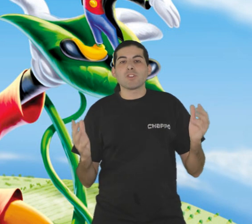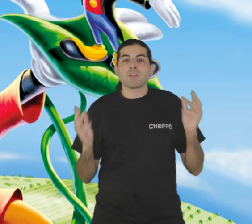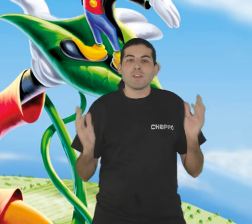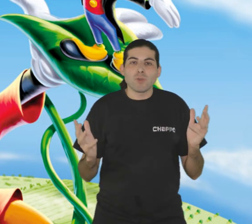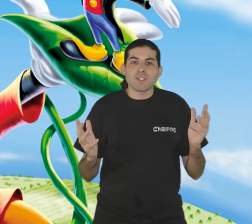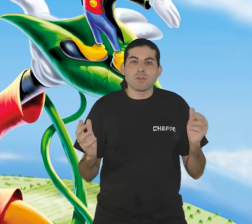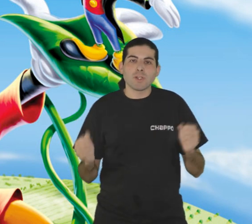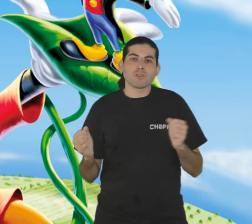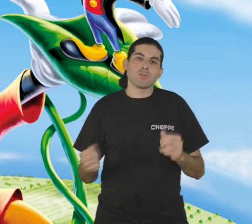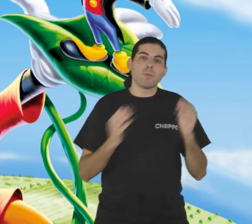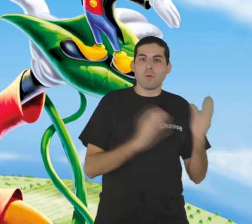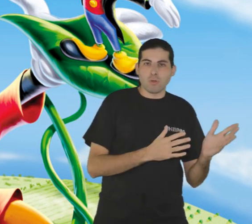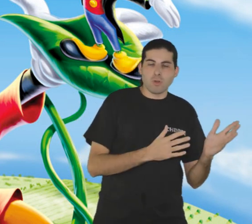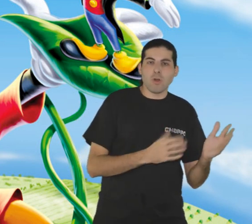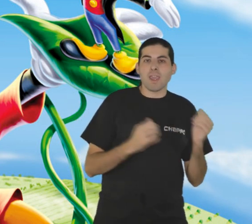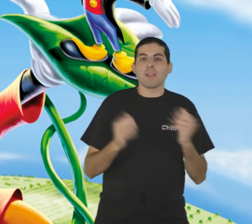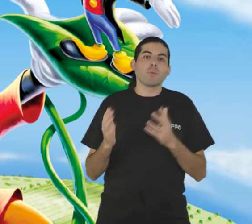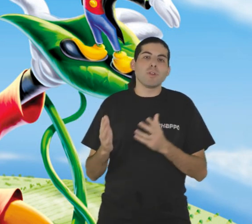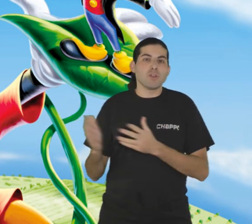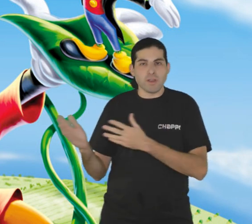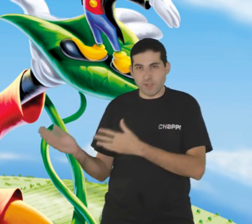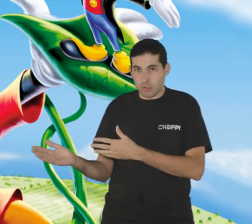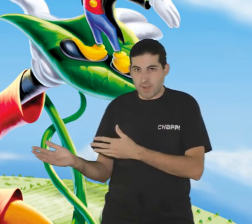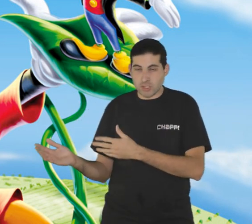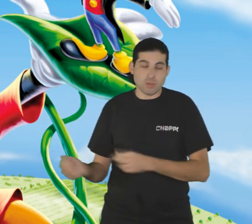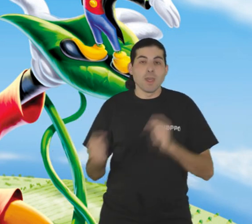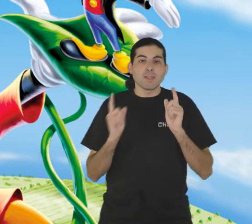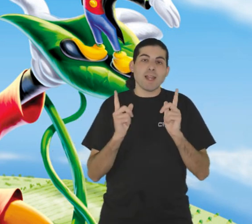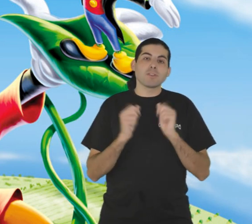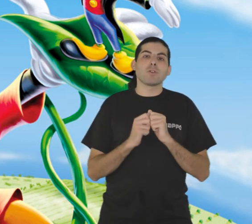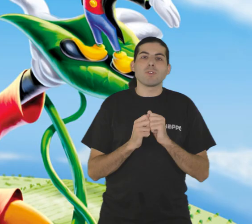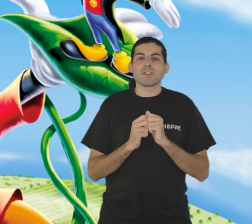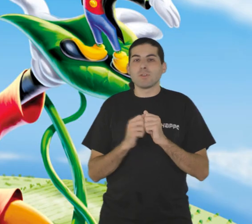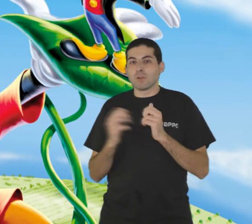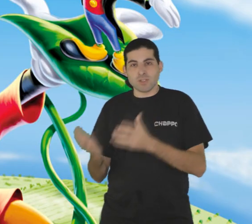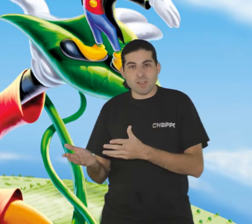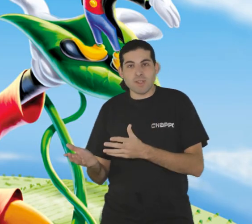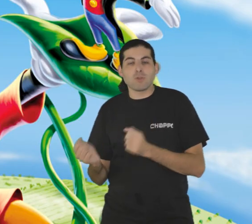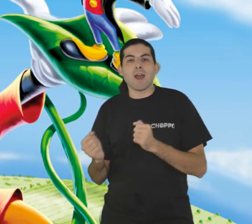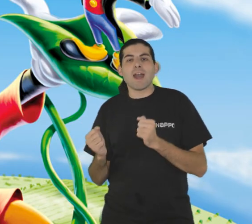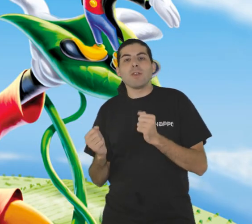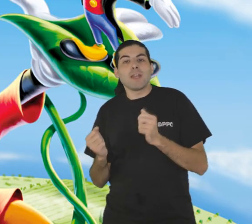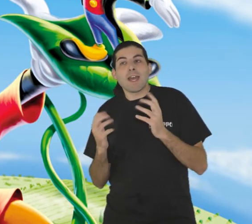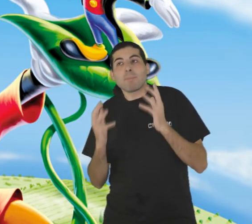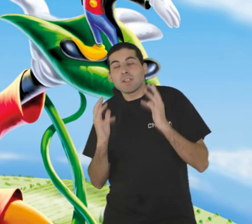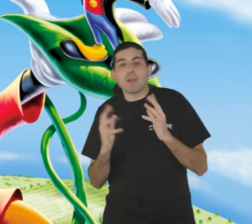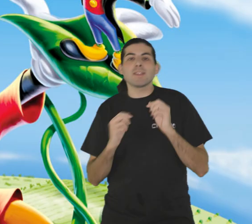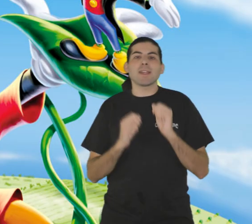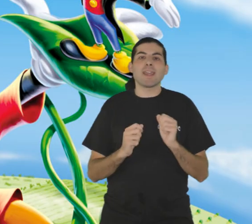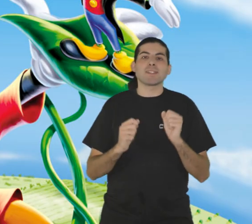due episodi in questione sono Bongo e Topolino e il fagiolo magico. Tra l'altro questo segmento qua ha